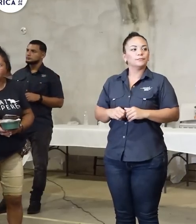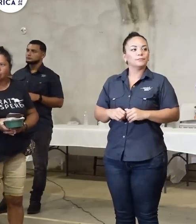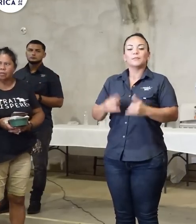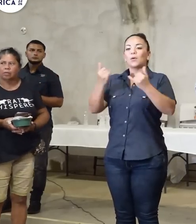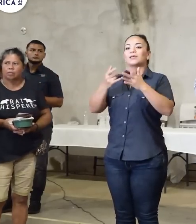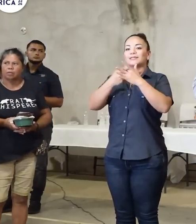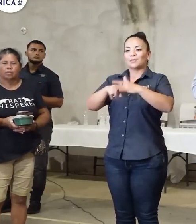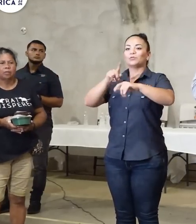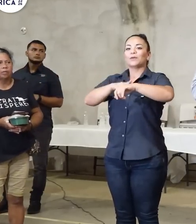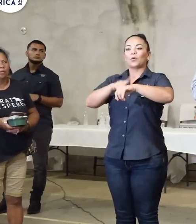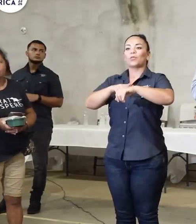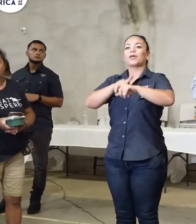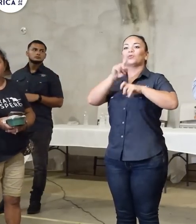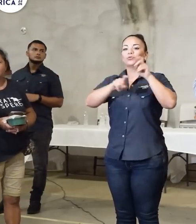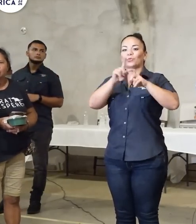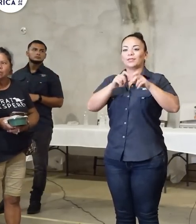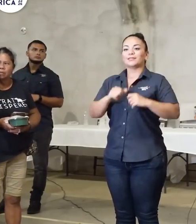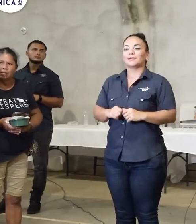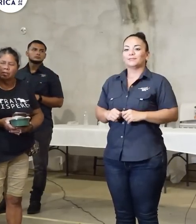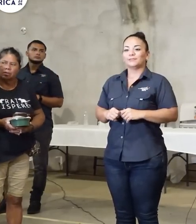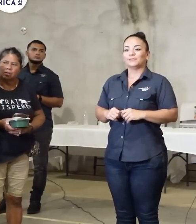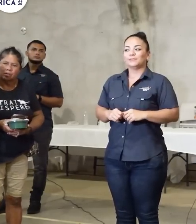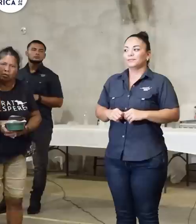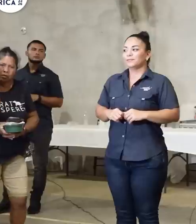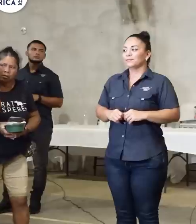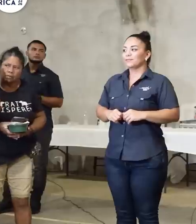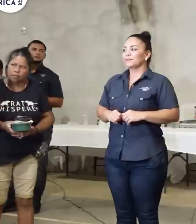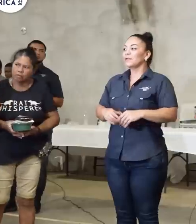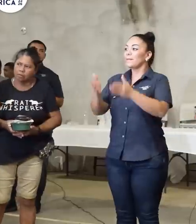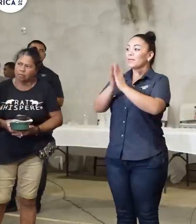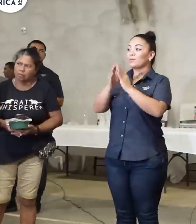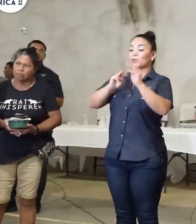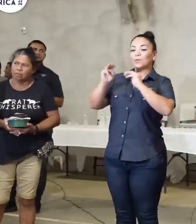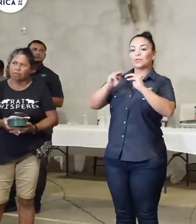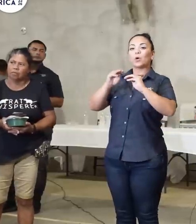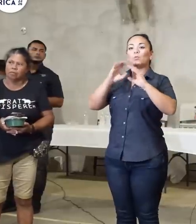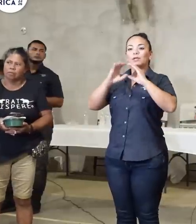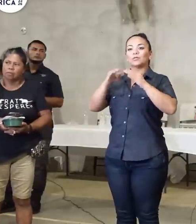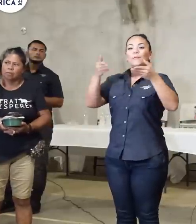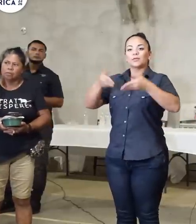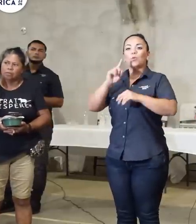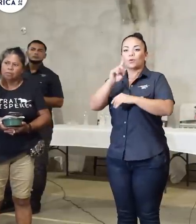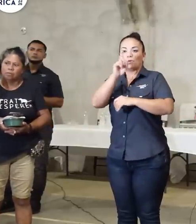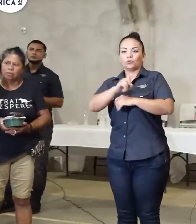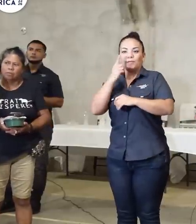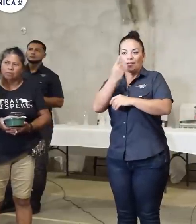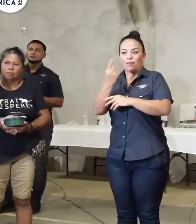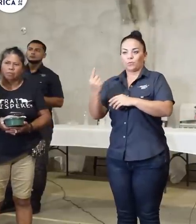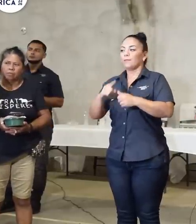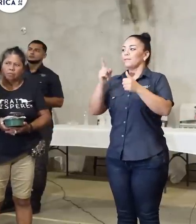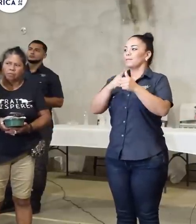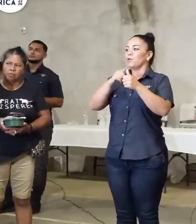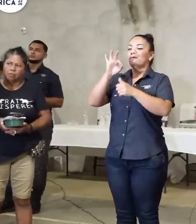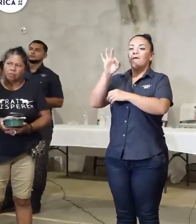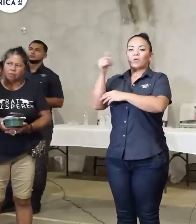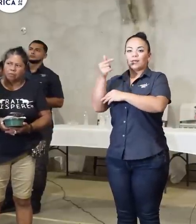Iniciamos con el periodo de consultas. Les recordamos a los medios de comunicación presentes que solamente una consulta por medio. Iniciamos con Fabio